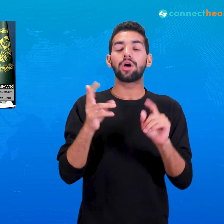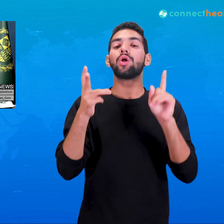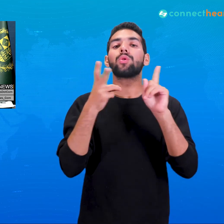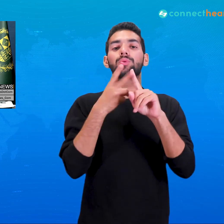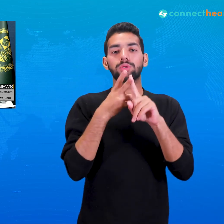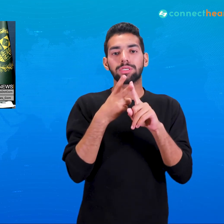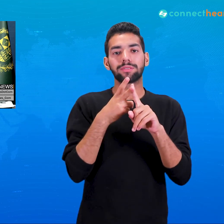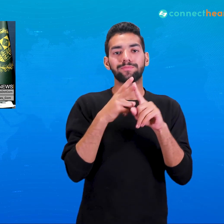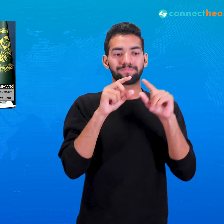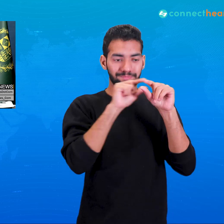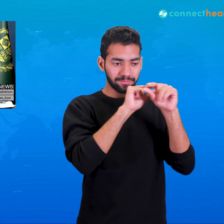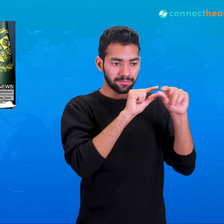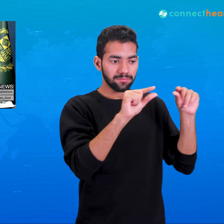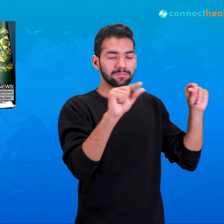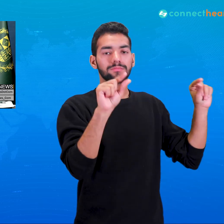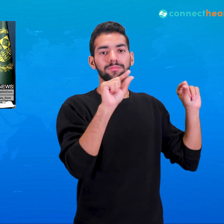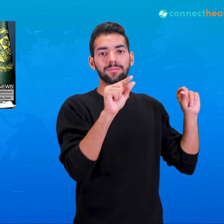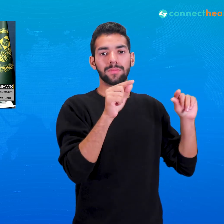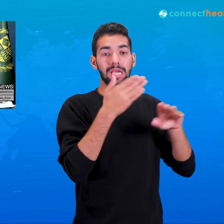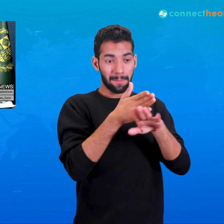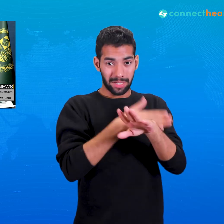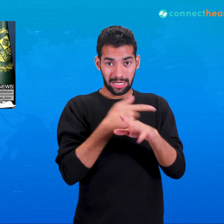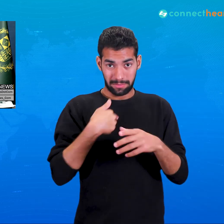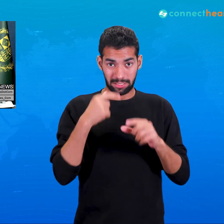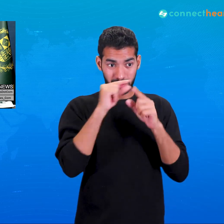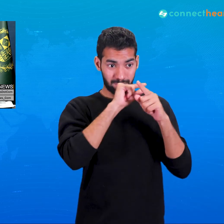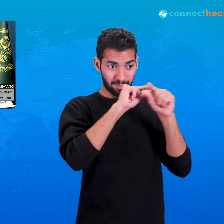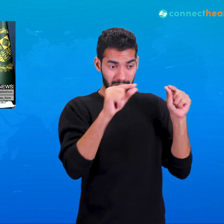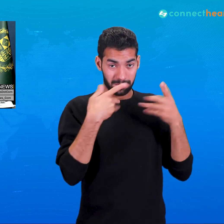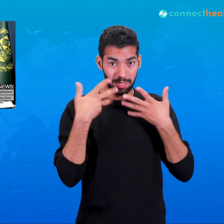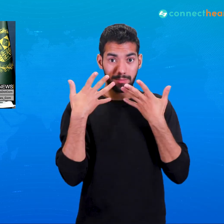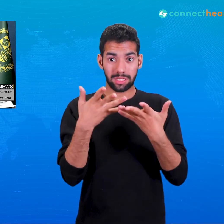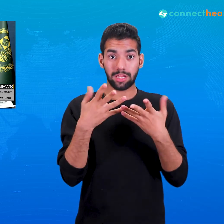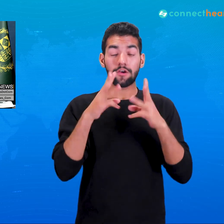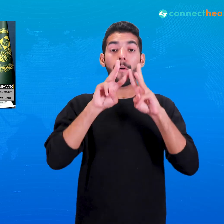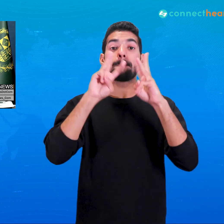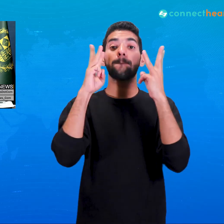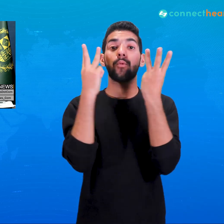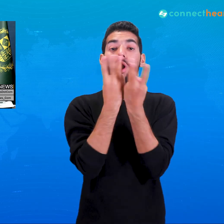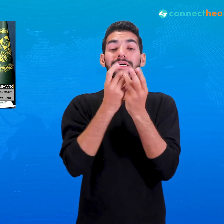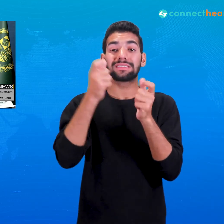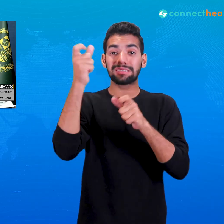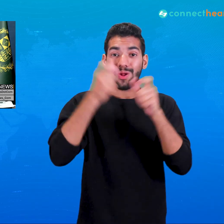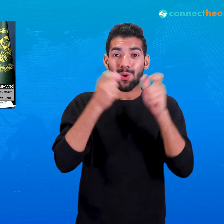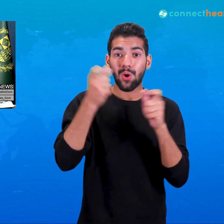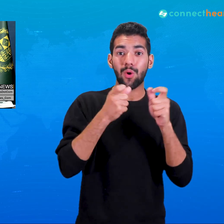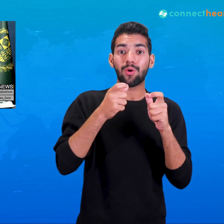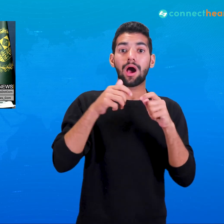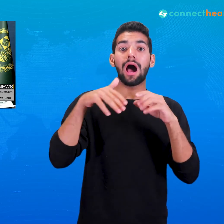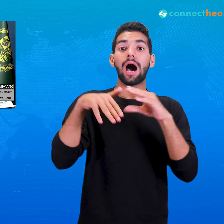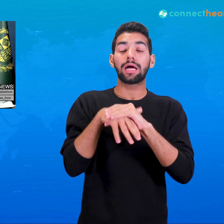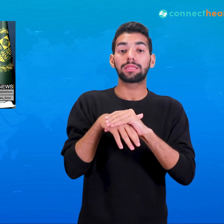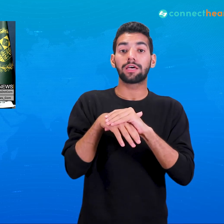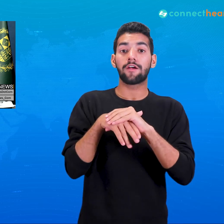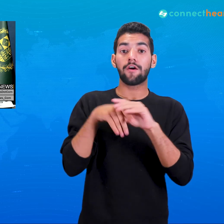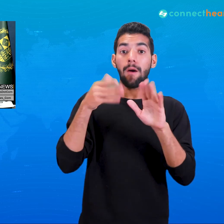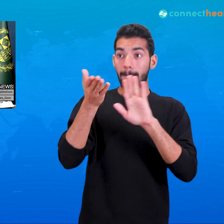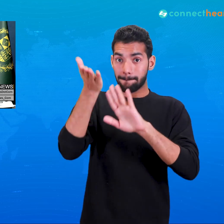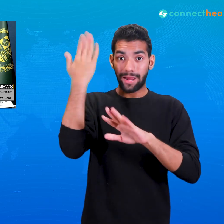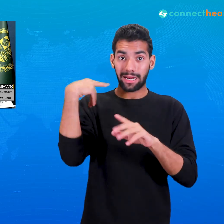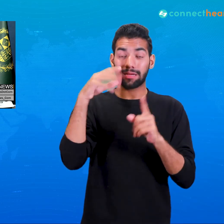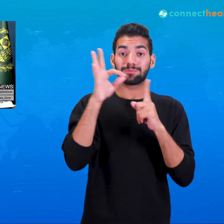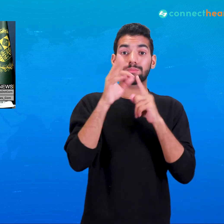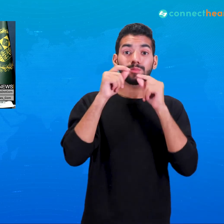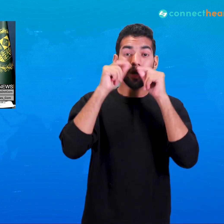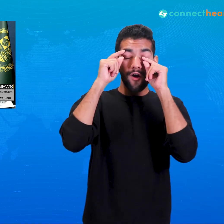دوسری آیت، یہ جو میں نے یہ جو آیت آپ کو بھی بتائی ہے کہ دیکھیں ایک معاشرہ جو مدینہ کی ریاست